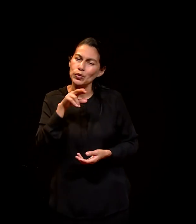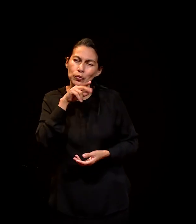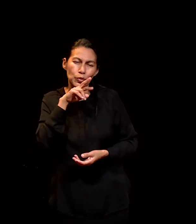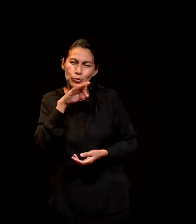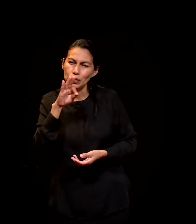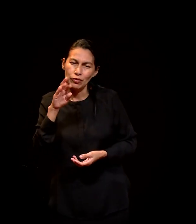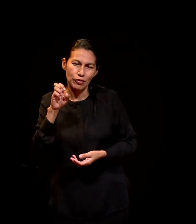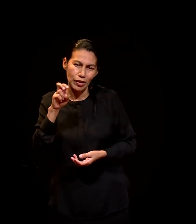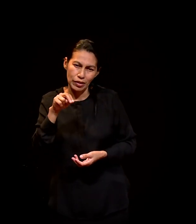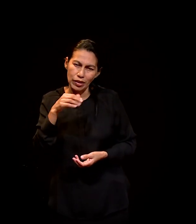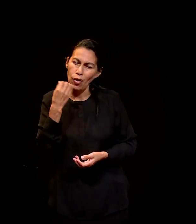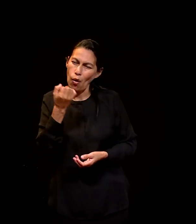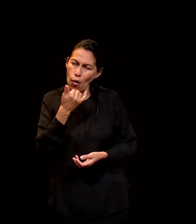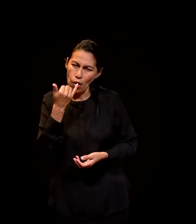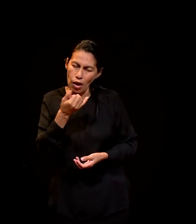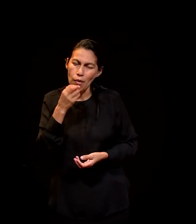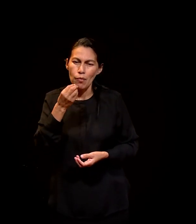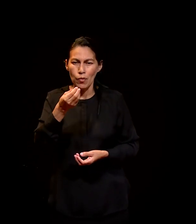día